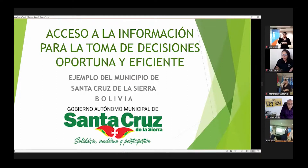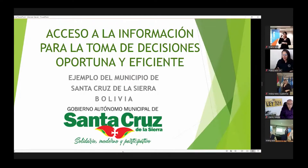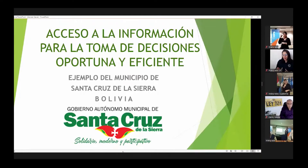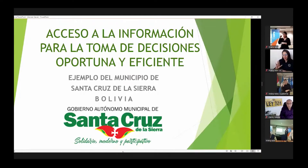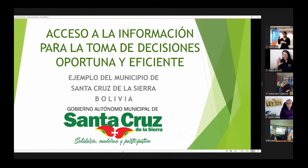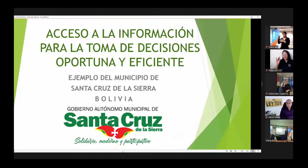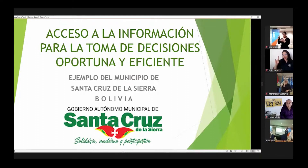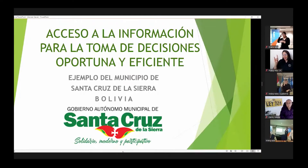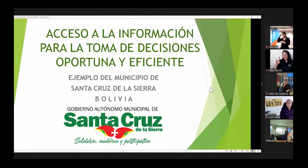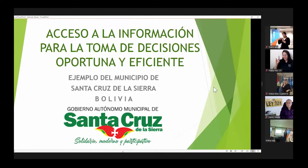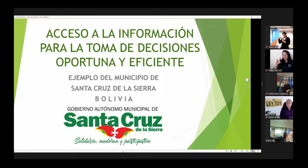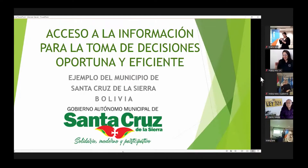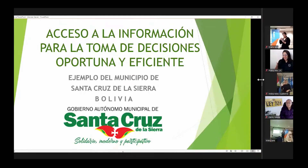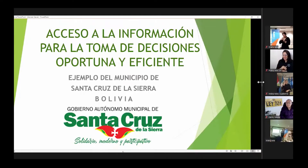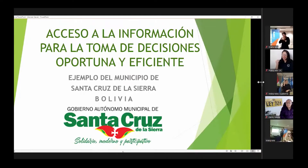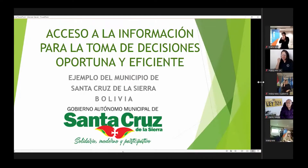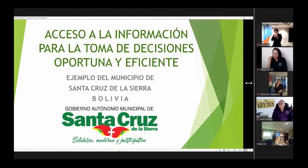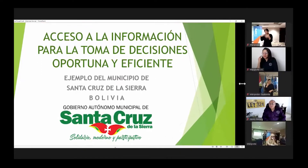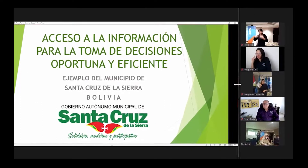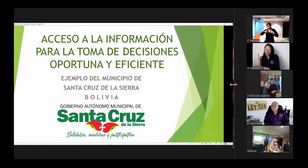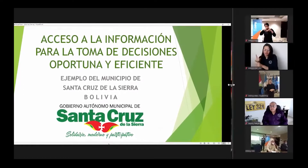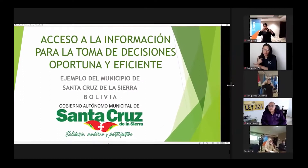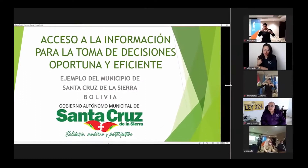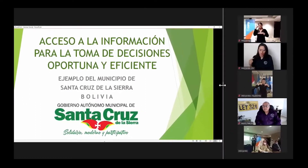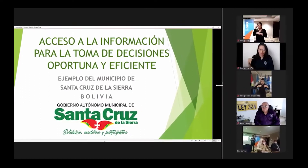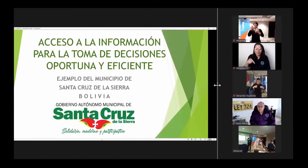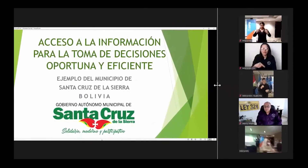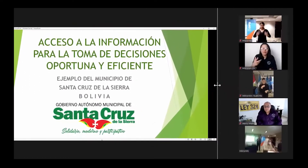Miguel, y hoy quiero